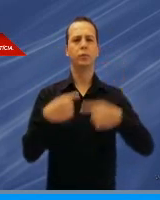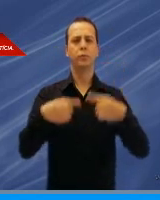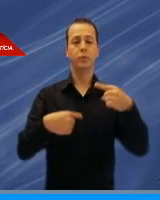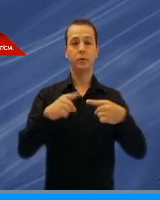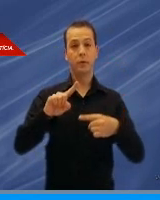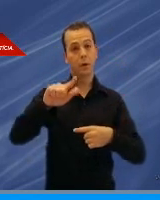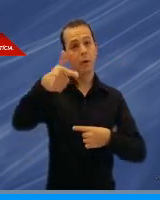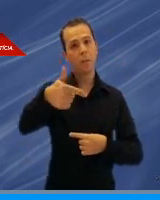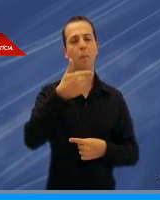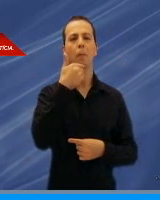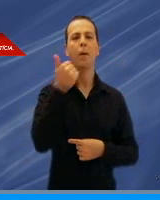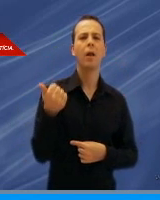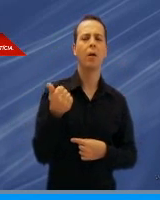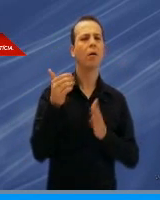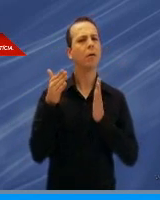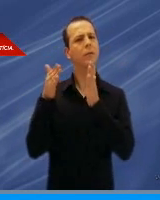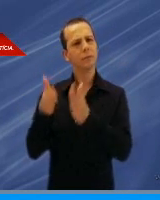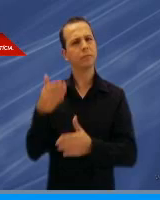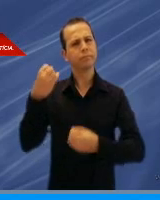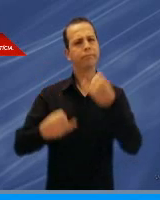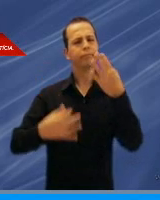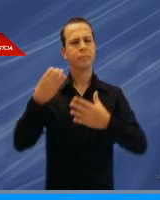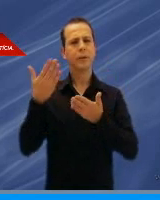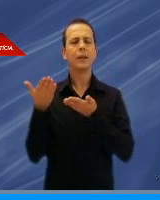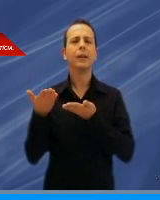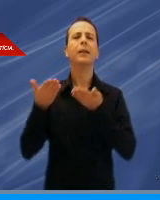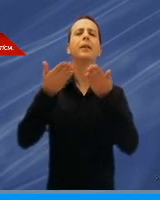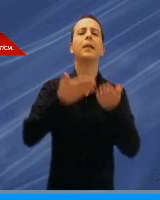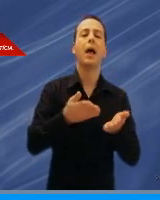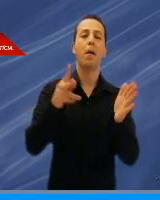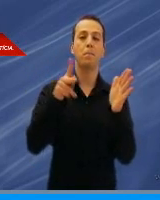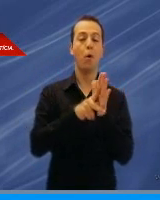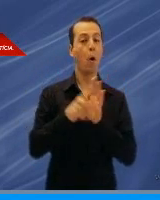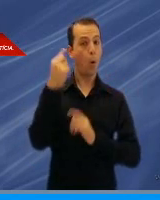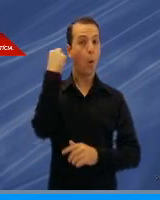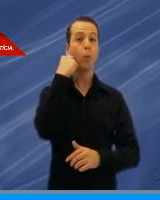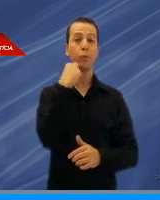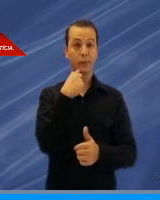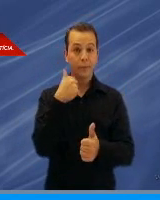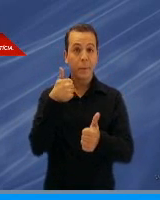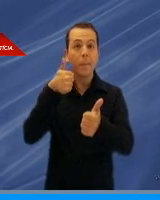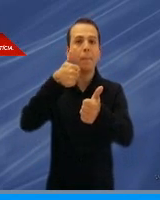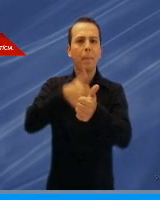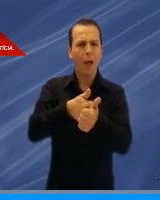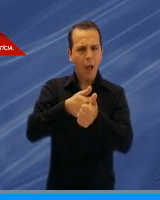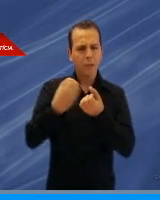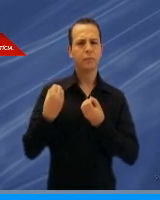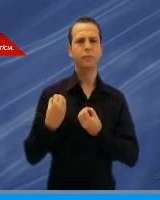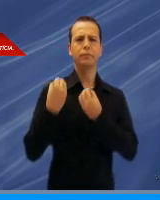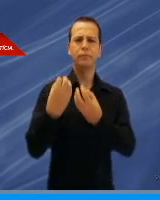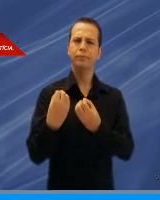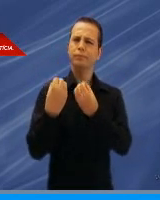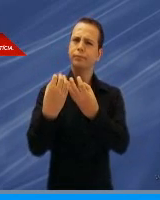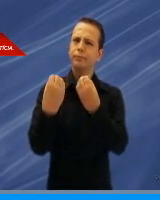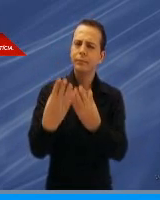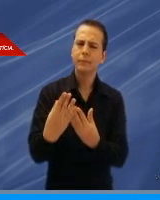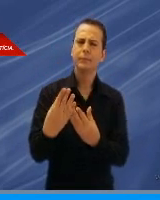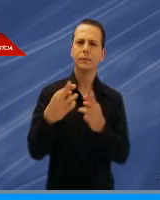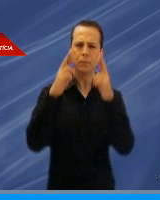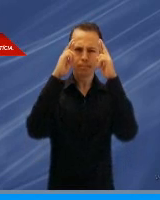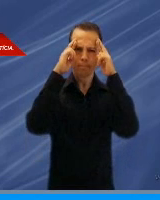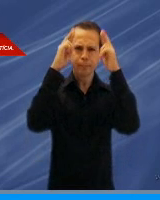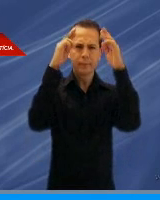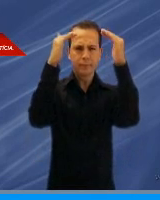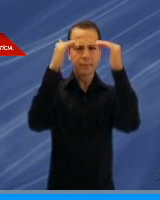mas por um lado, a gente está trazendo esse público mais perto de informações que lhes dizem